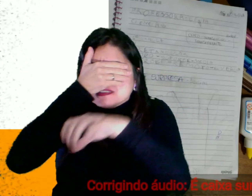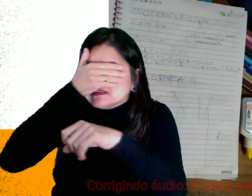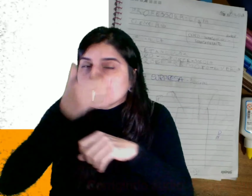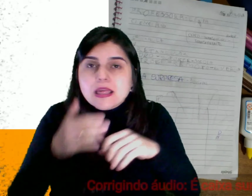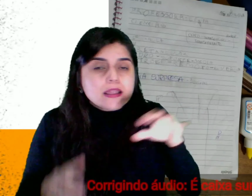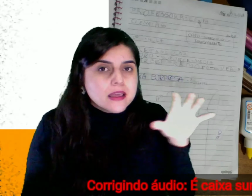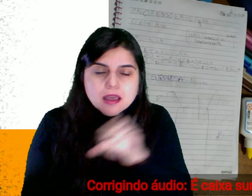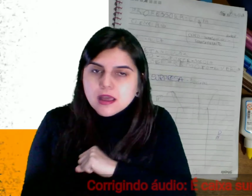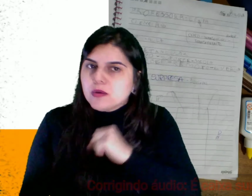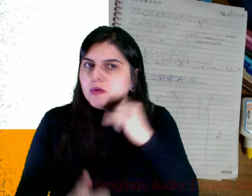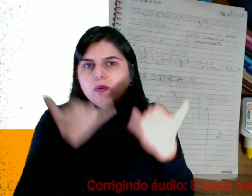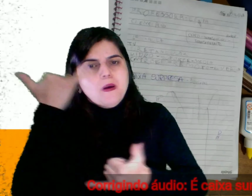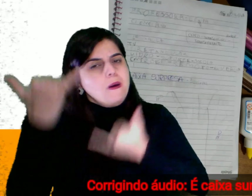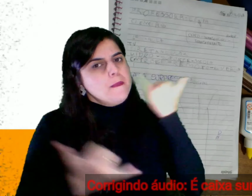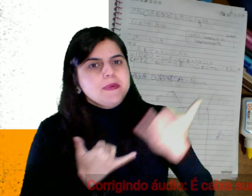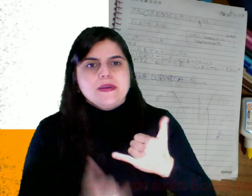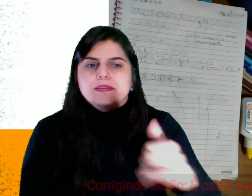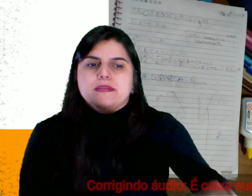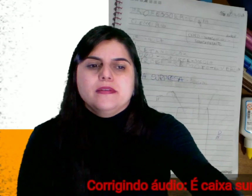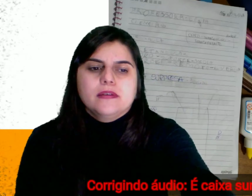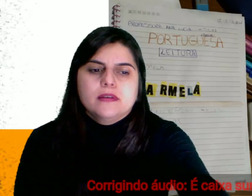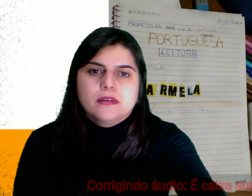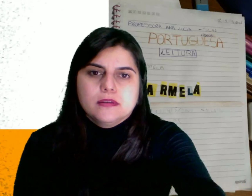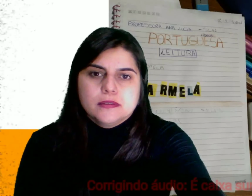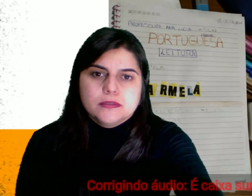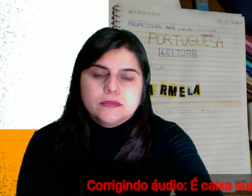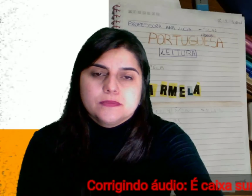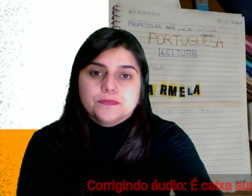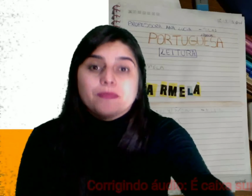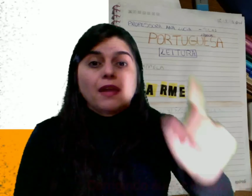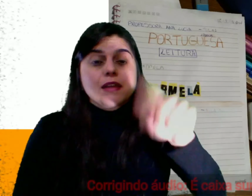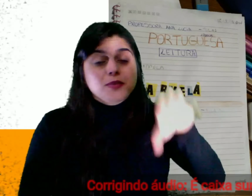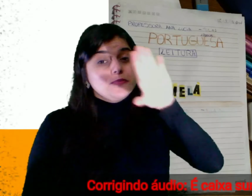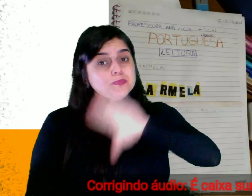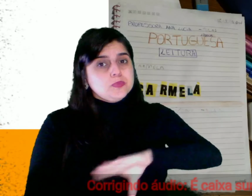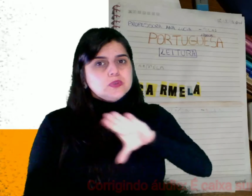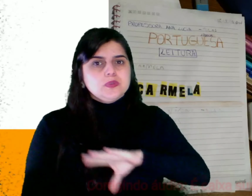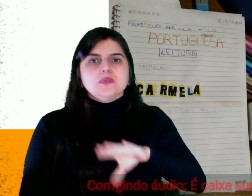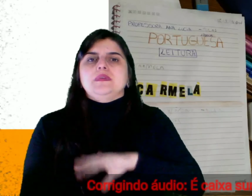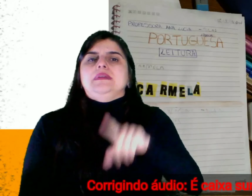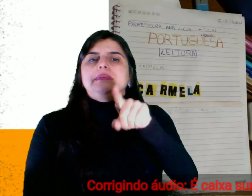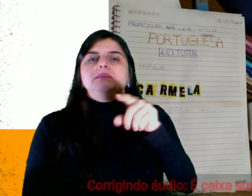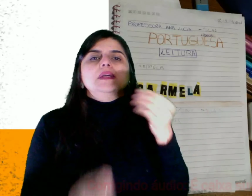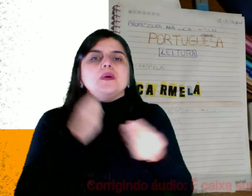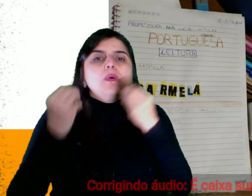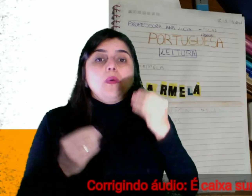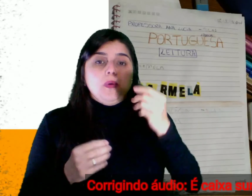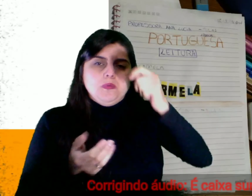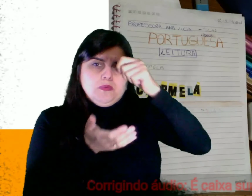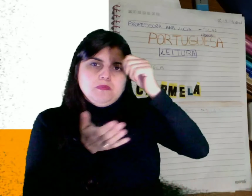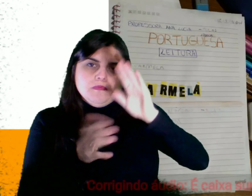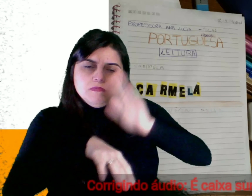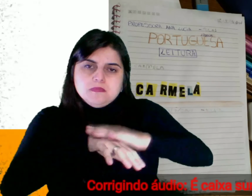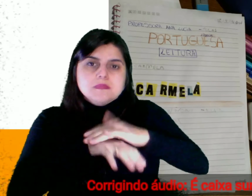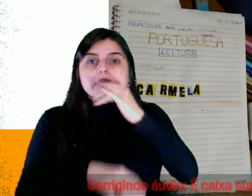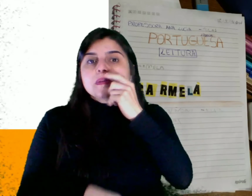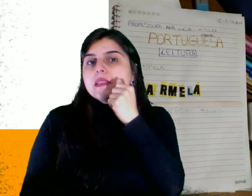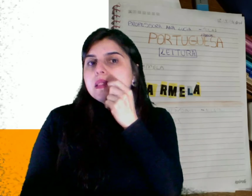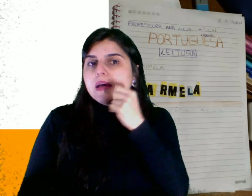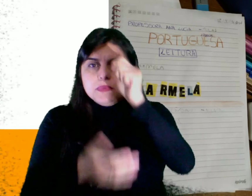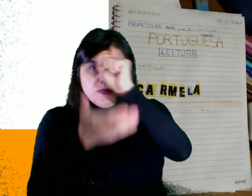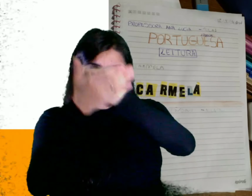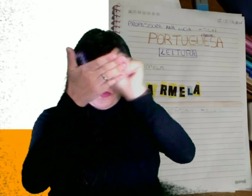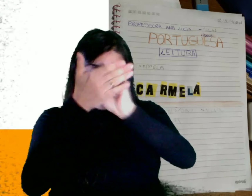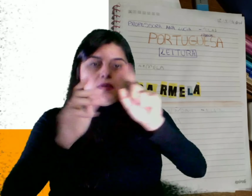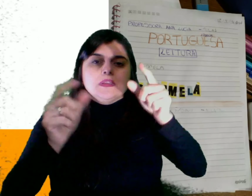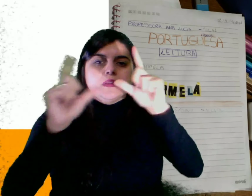vezes, brincou várias vezes, né, com a venda ali, ia encontrar os objetos, descobriu o que era e passou para a